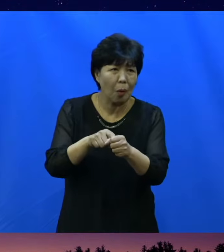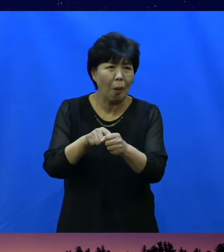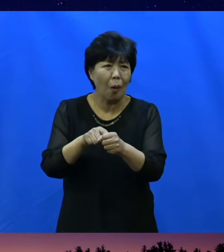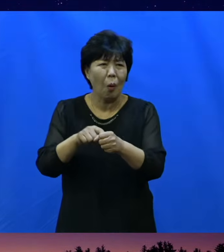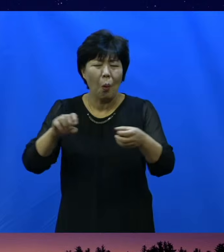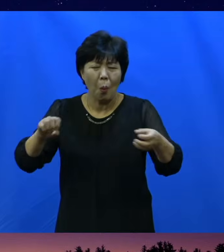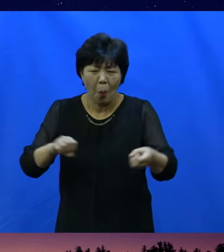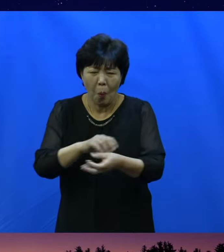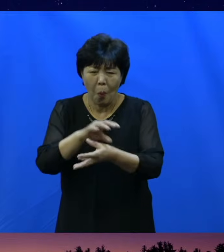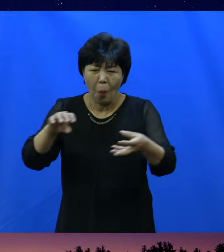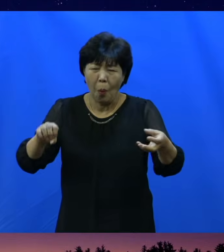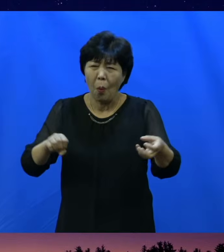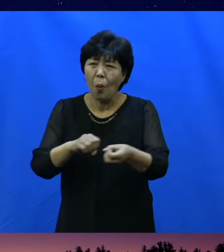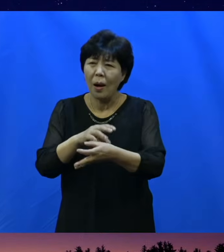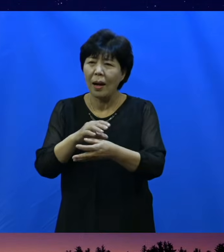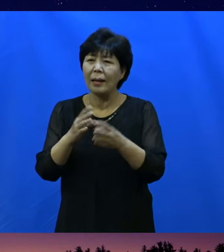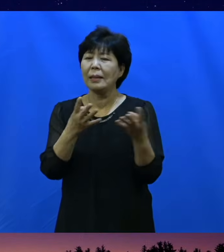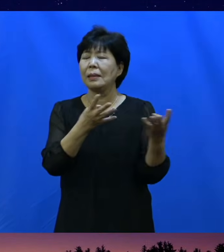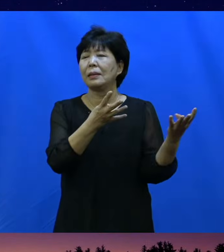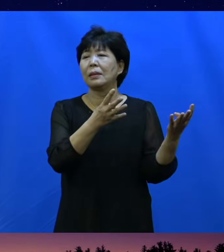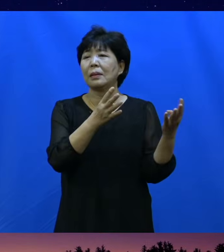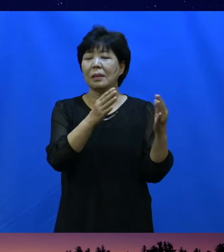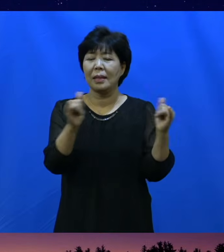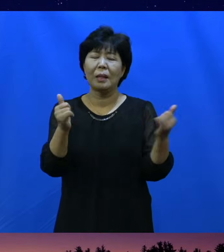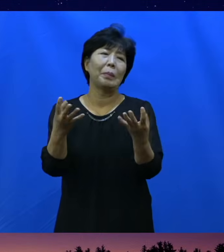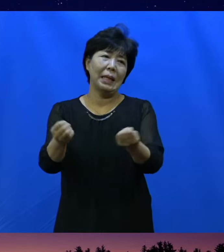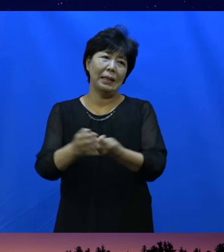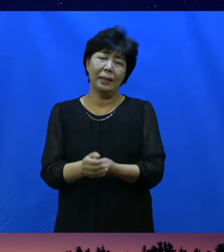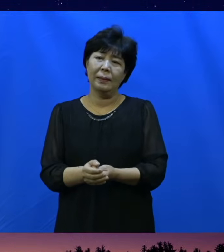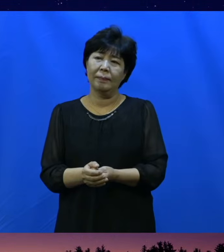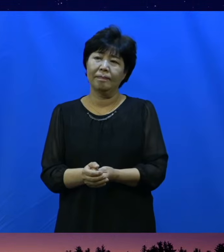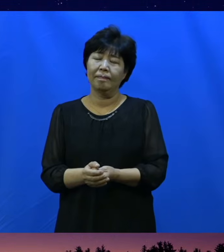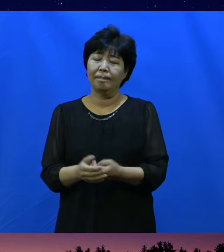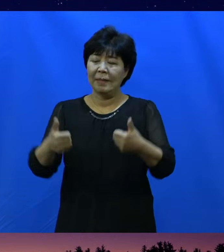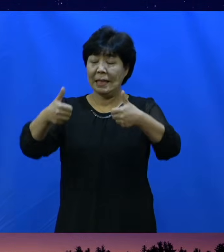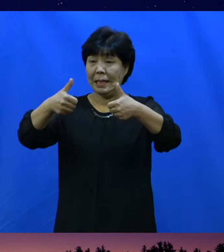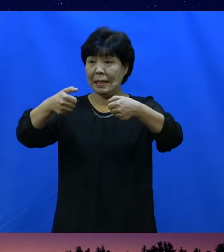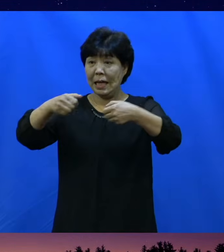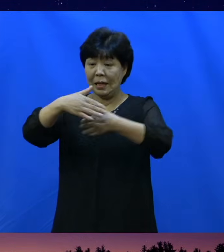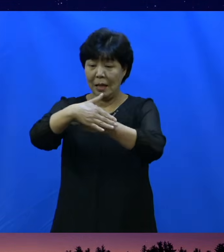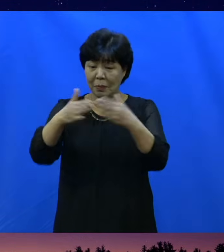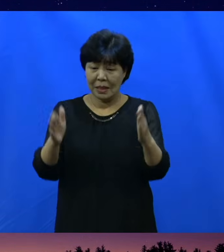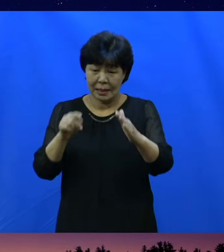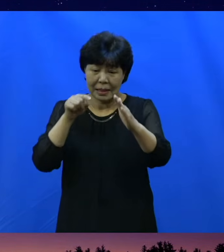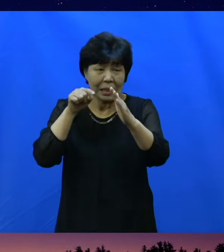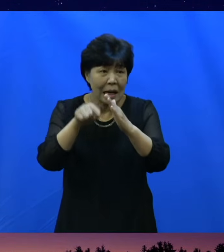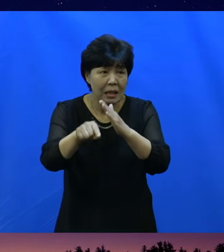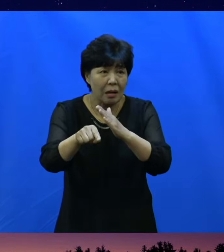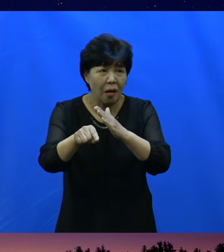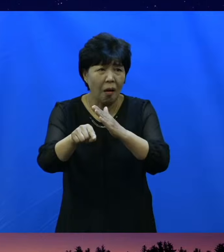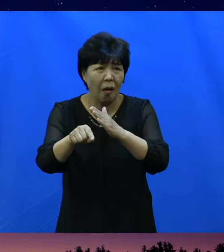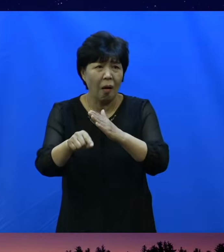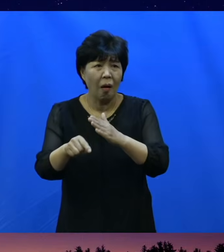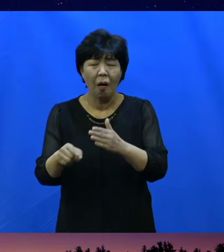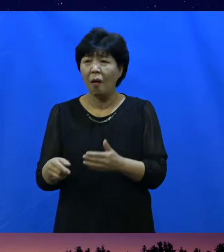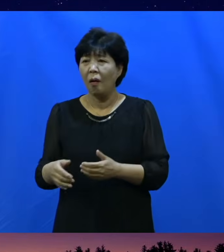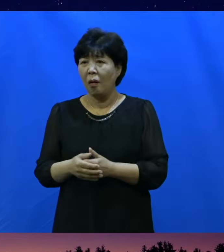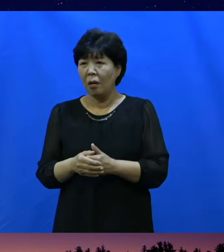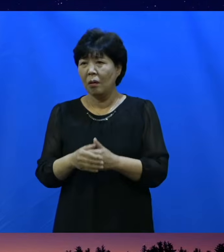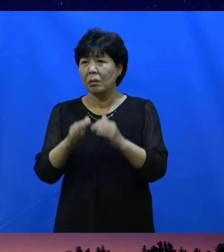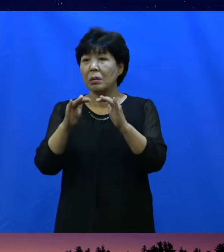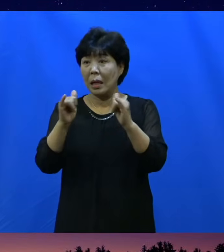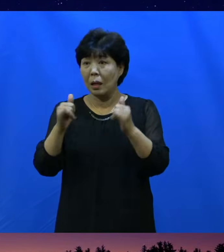많아요. 그래서 상담실을 찾아가고 정신과 치료를 받는 사람들이 갈수록 늘어나요. 우리 교회도 계속